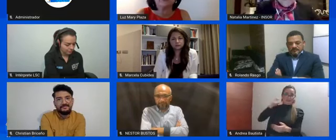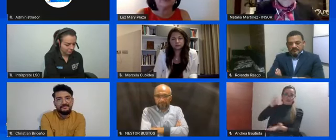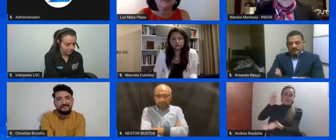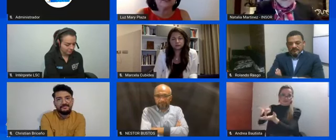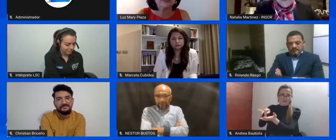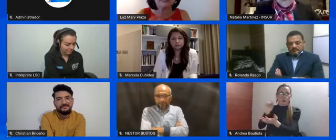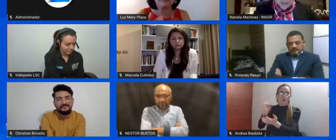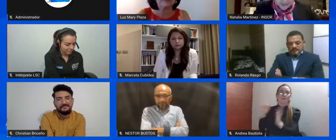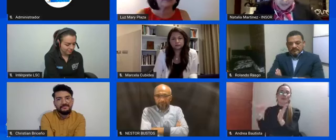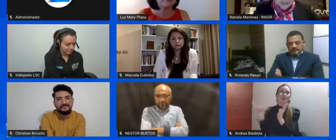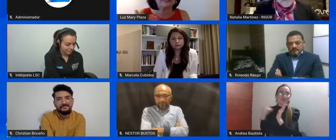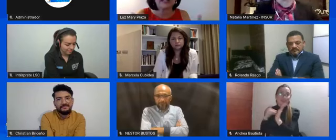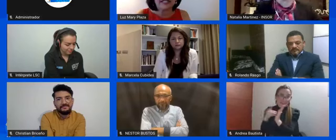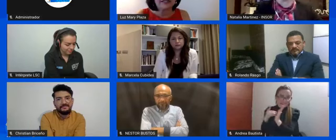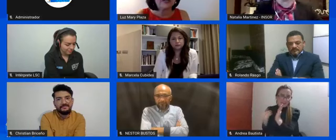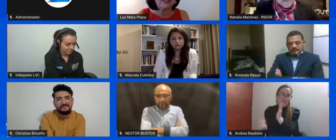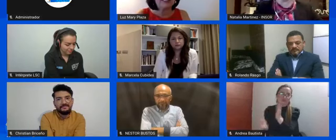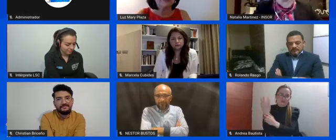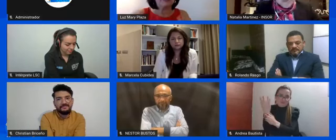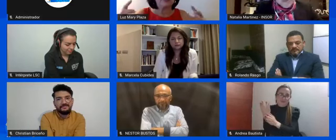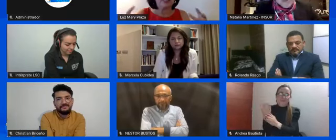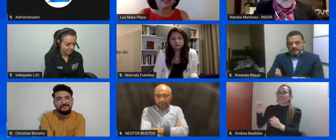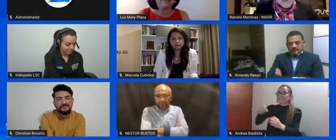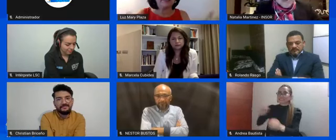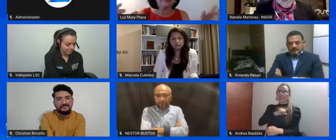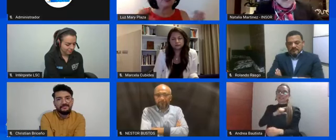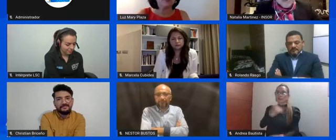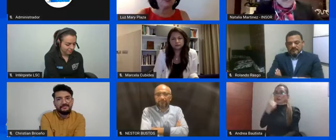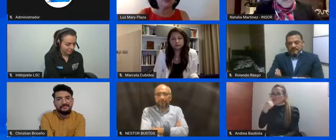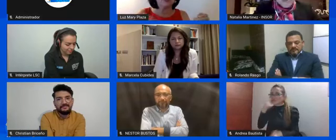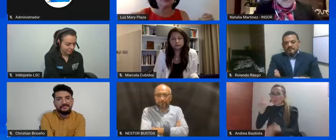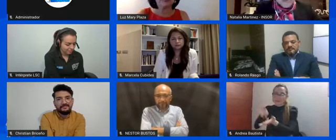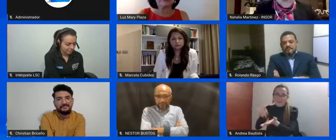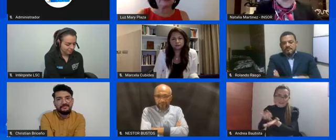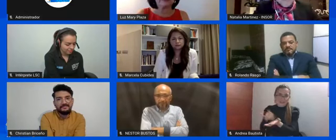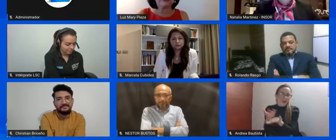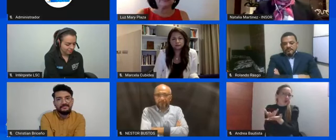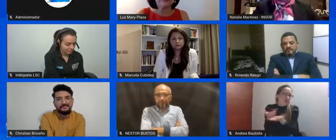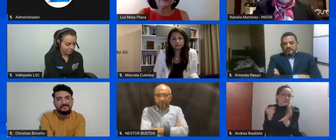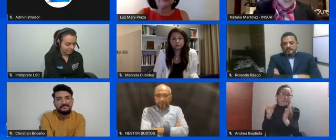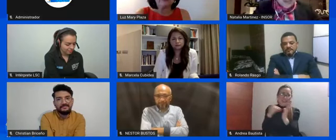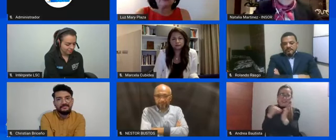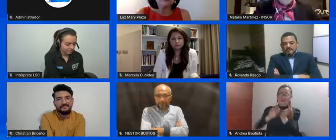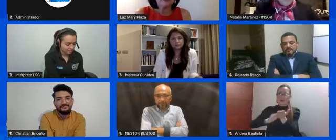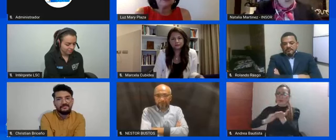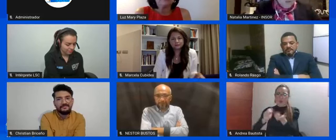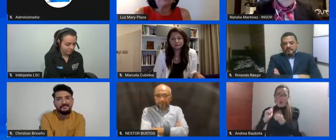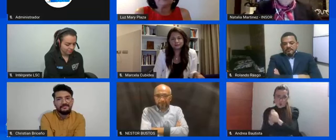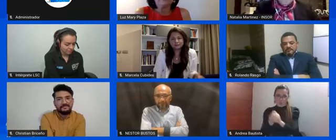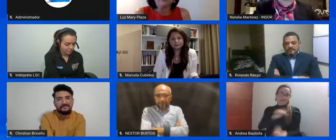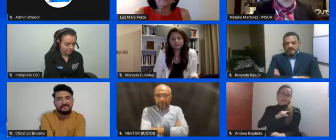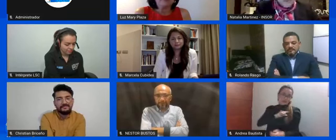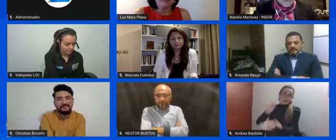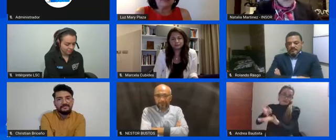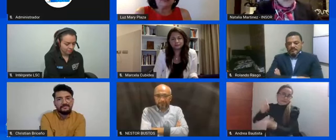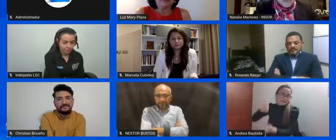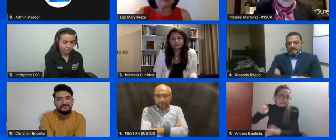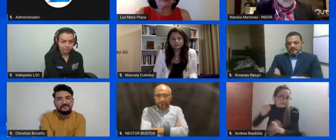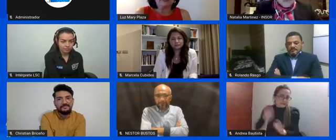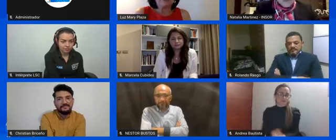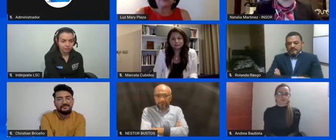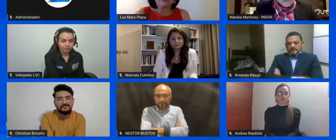había acabado el INSOR. O sea, cada rato hay decretos que lo acaban, que lo fusionan, etcétera. Claro. Entonces, pues